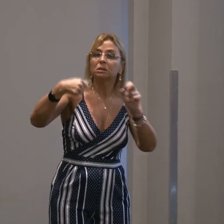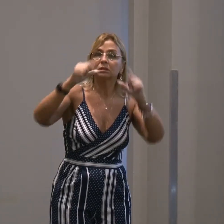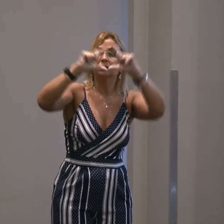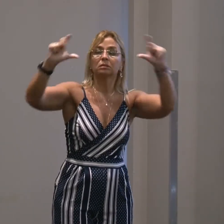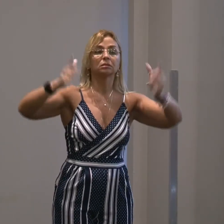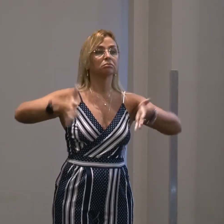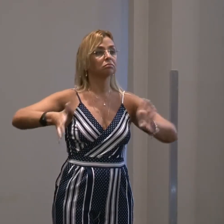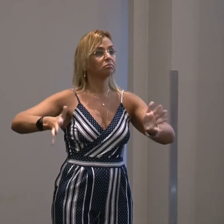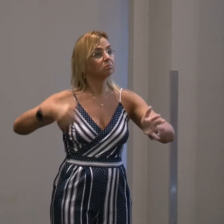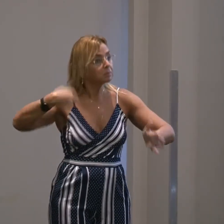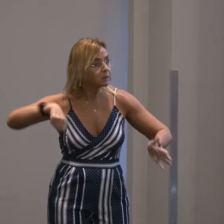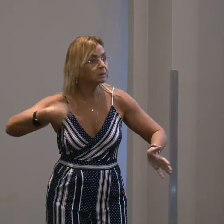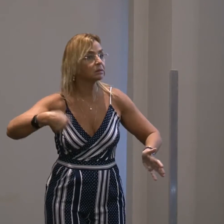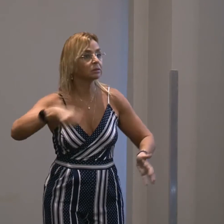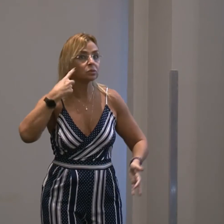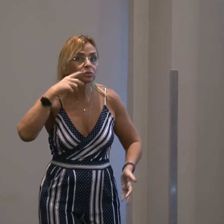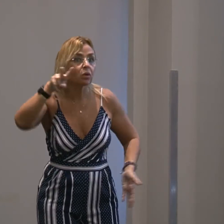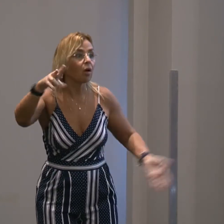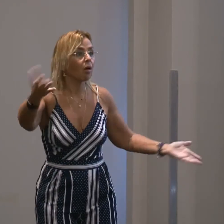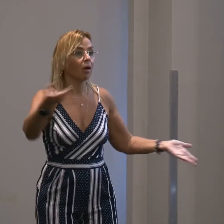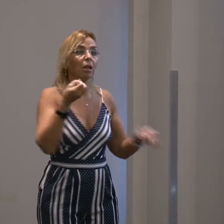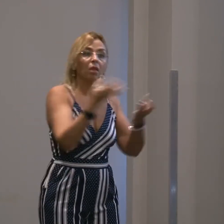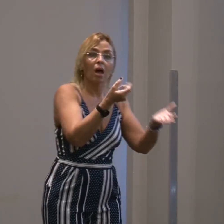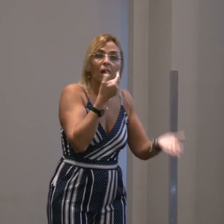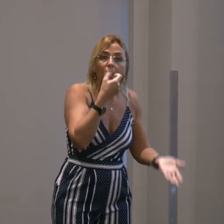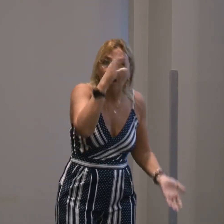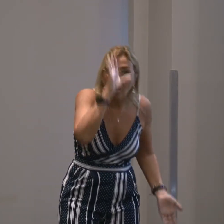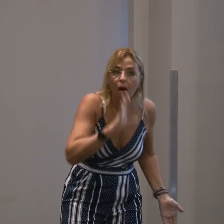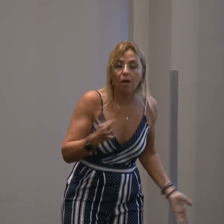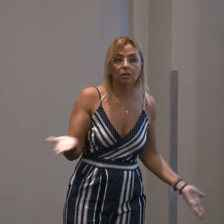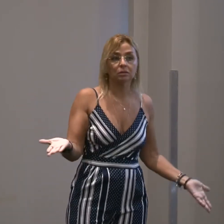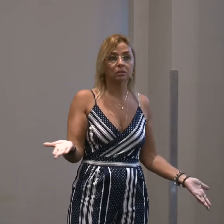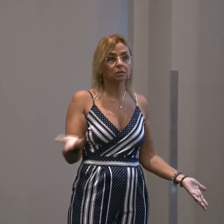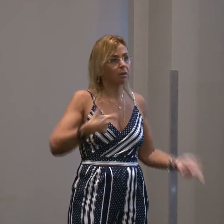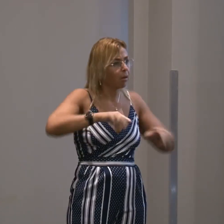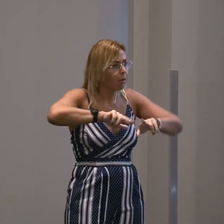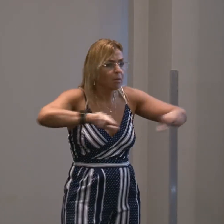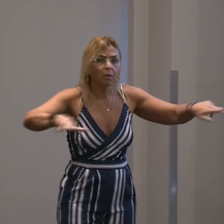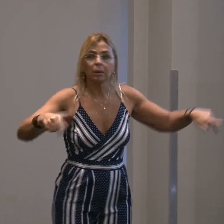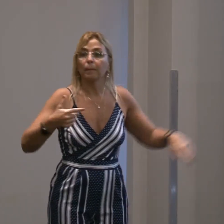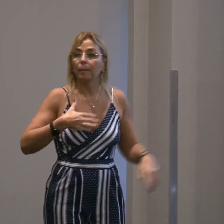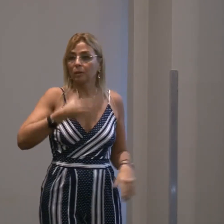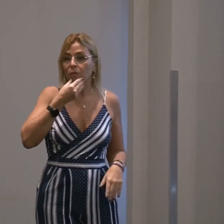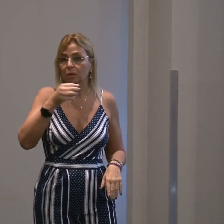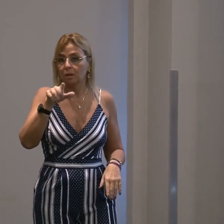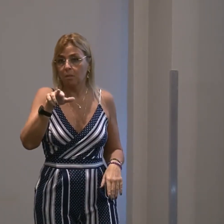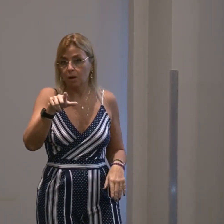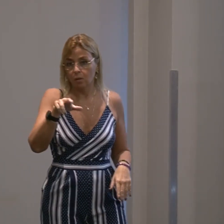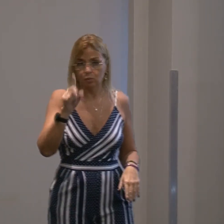que acontecem no Sistema Único de Saúde, que esses programas também nos atendam em língua de sinais, inclusive